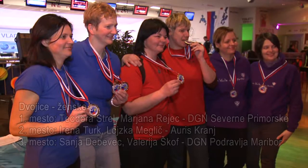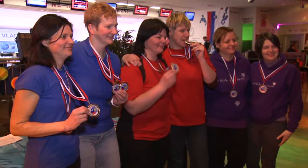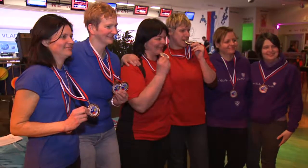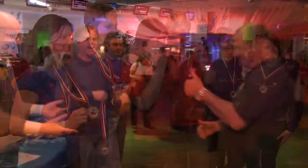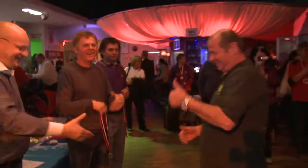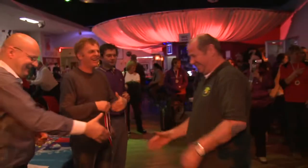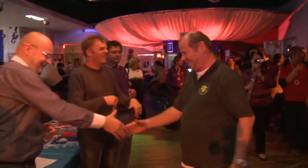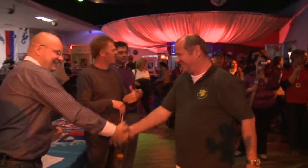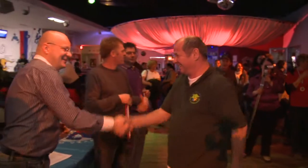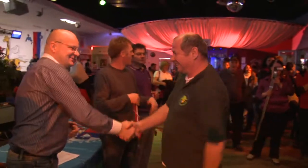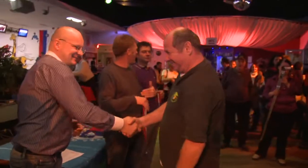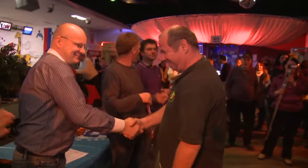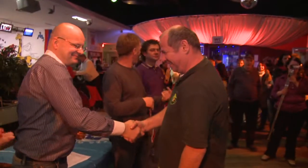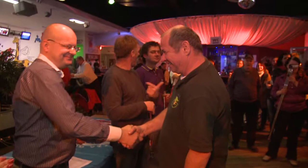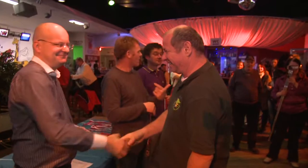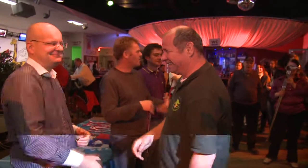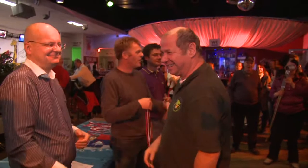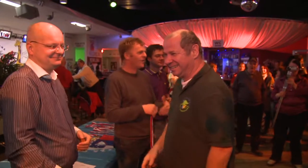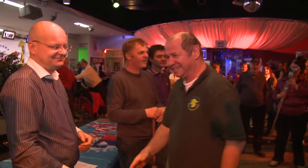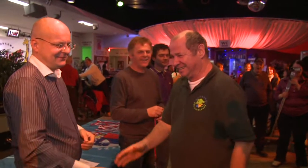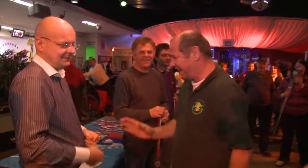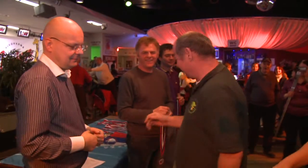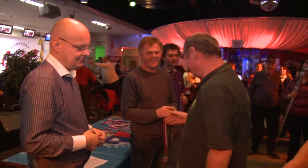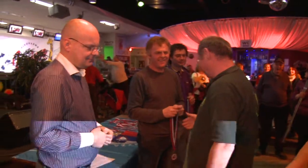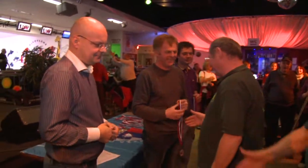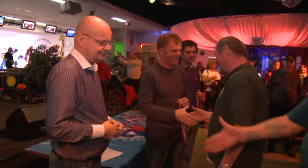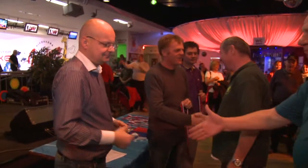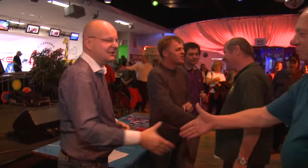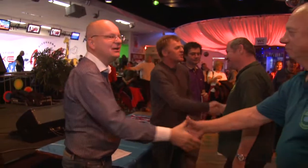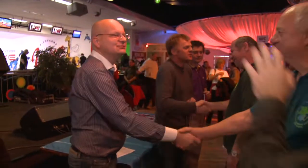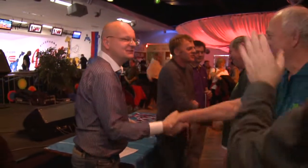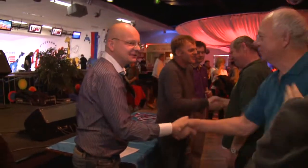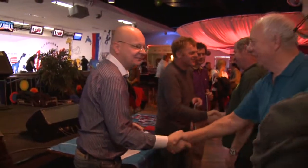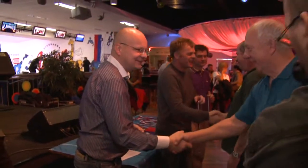Né?